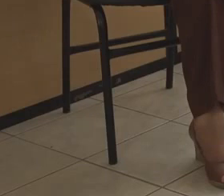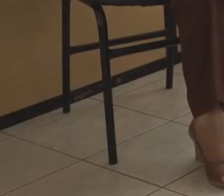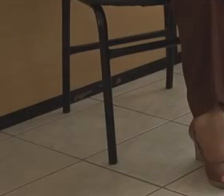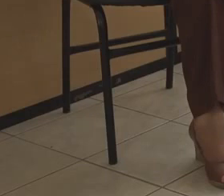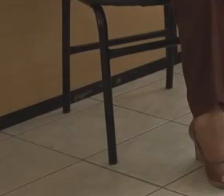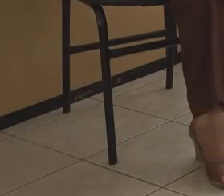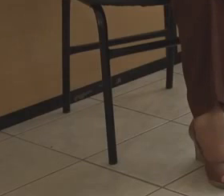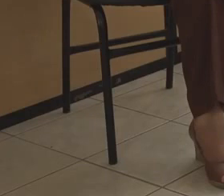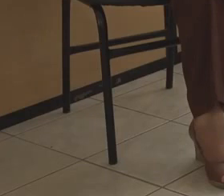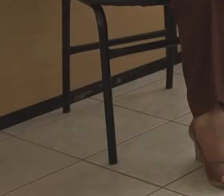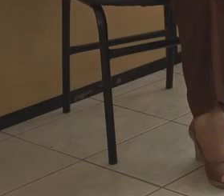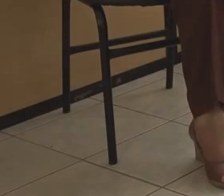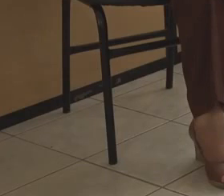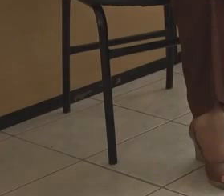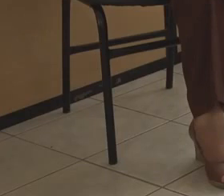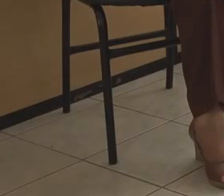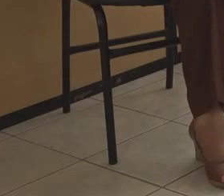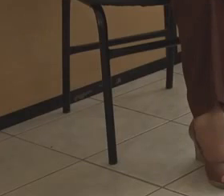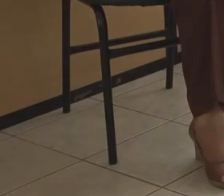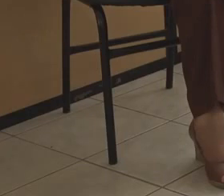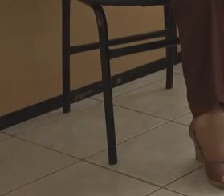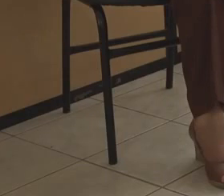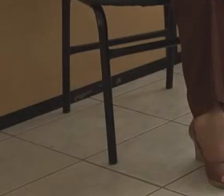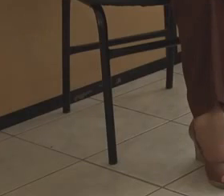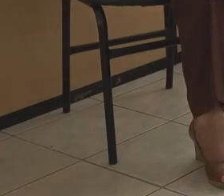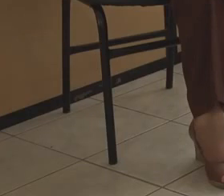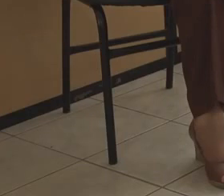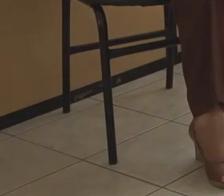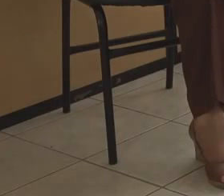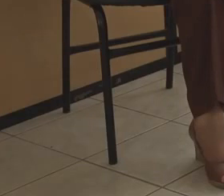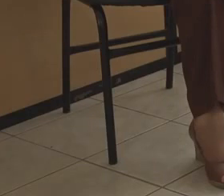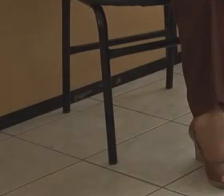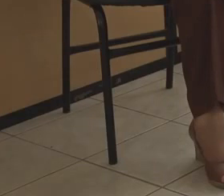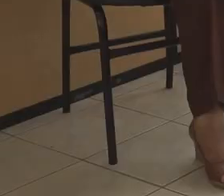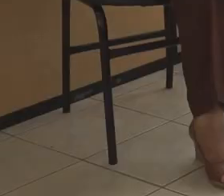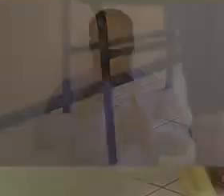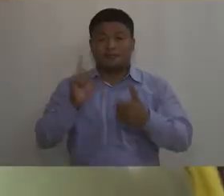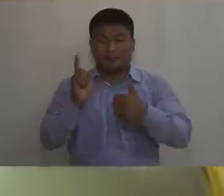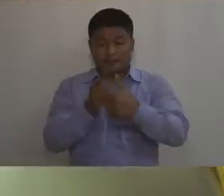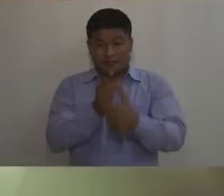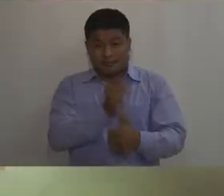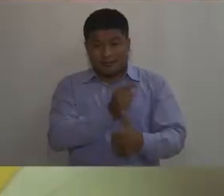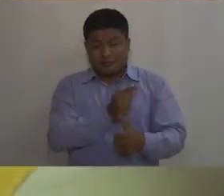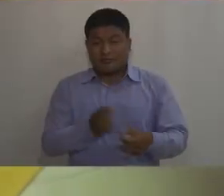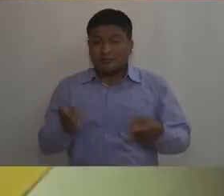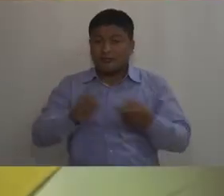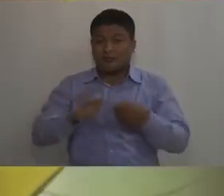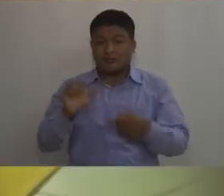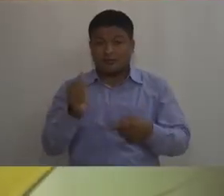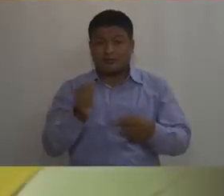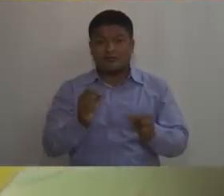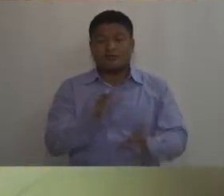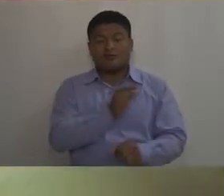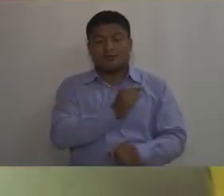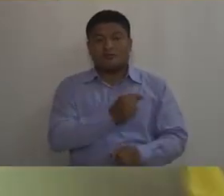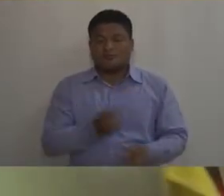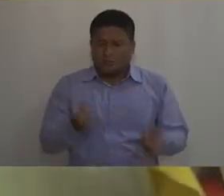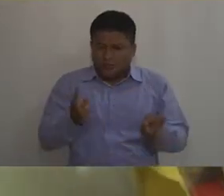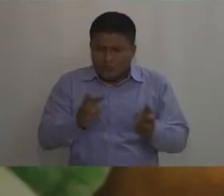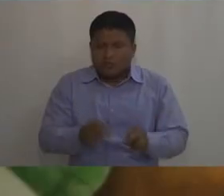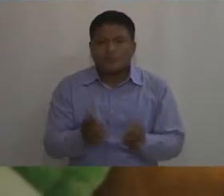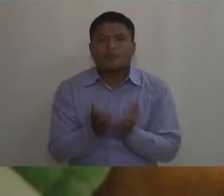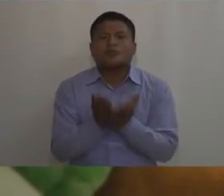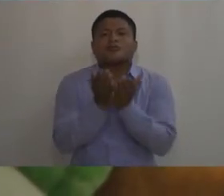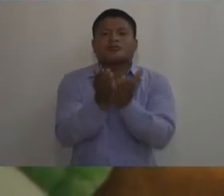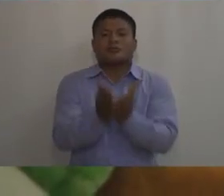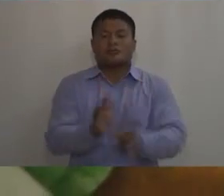y jóvenes con discapacidades de primero a décimo año, pues también ofrecemos estimulación temprana